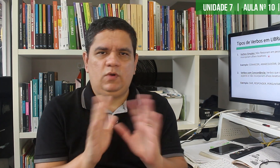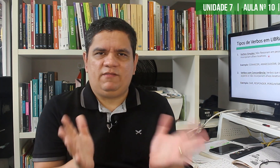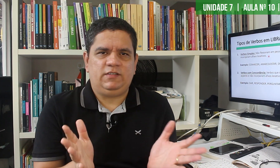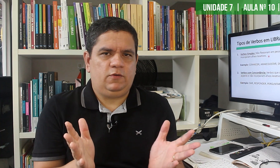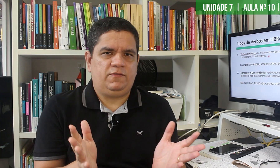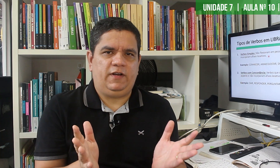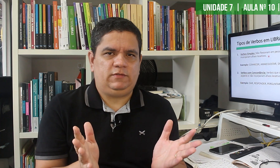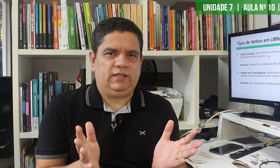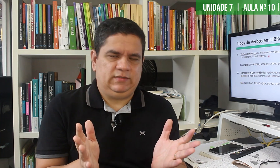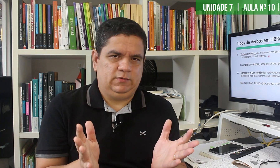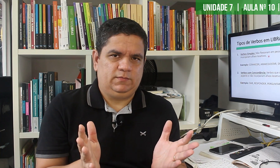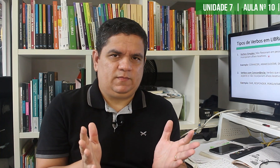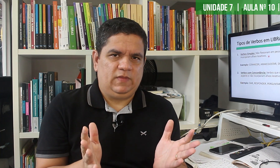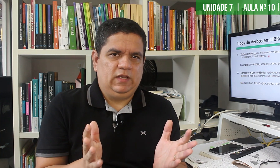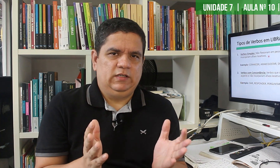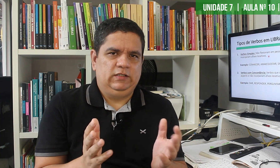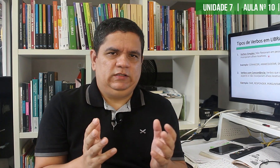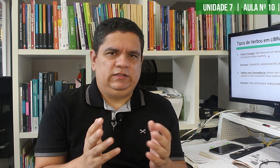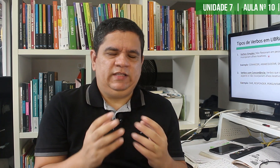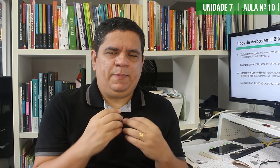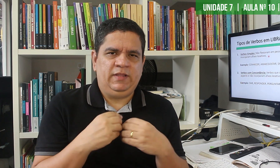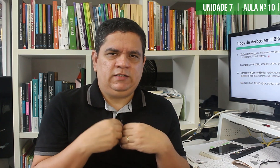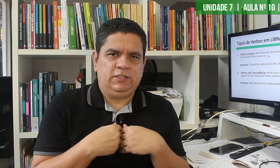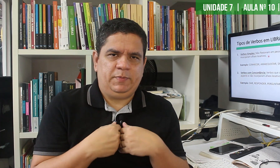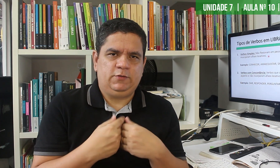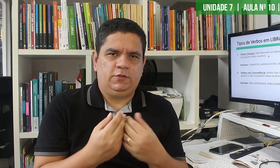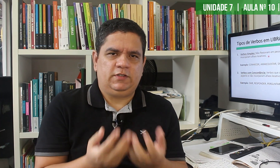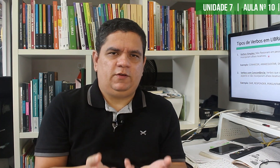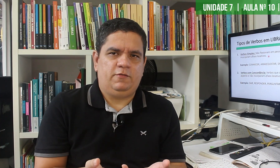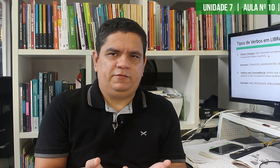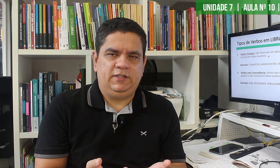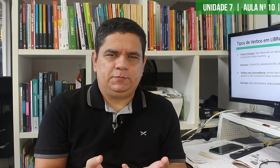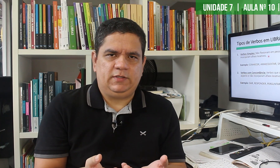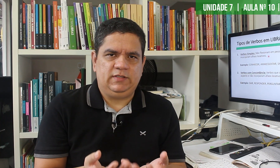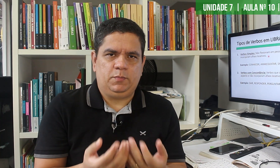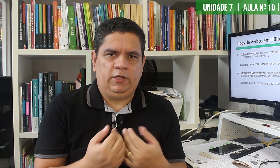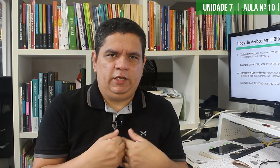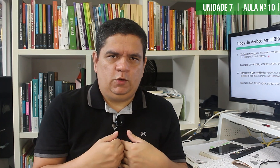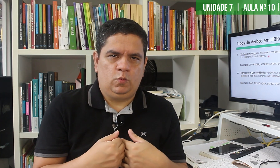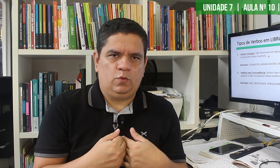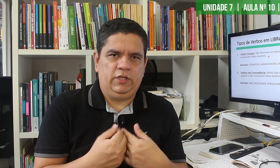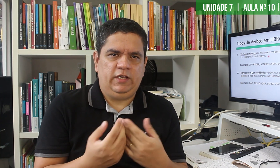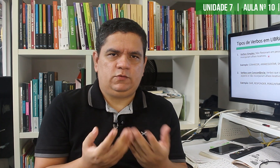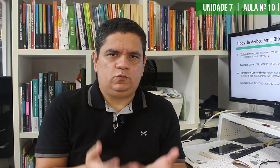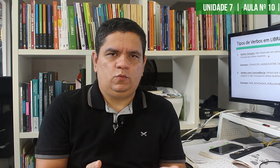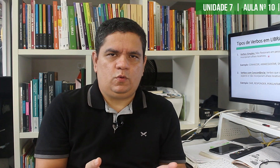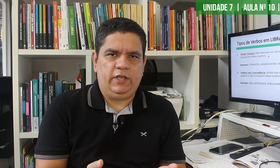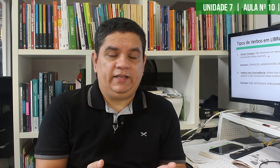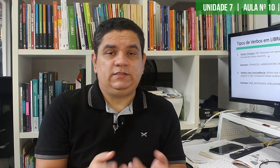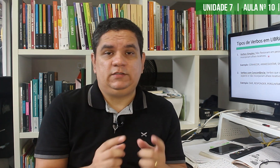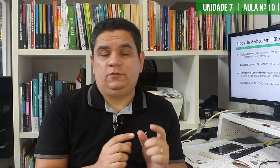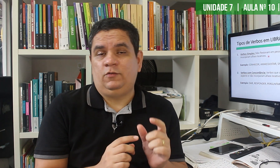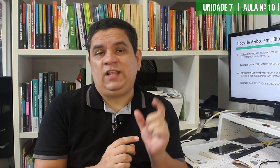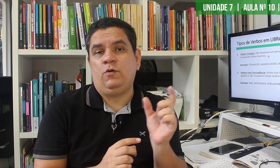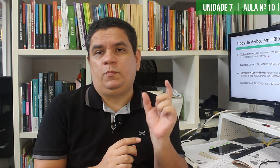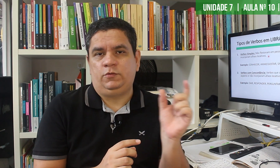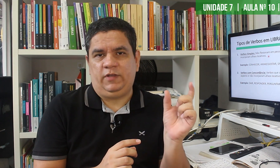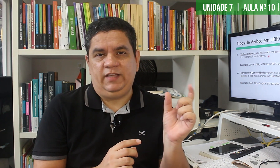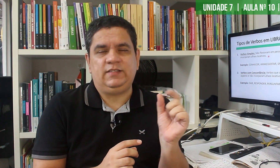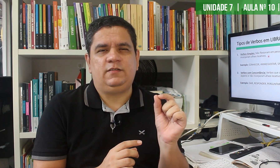vai sofrer alteração. Independente das pessoas que estão envolvidas, por exemplo, eu conheço, tu conheces, na língua portuguesa eu